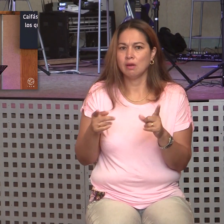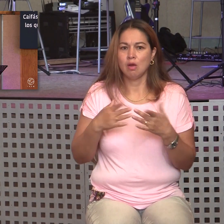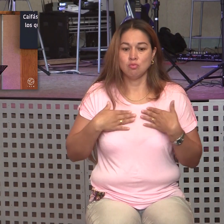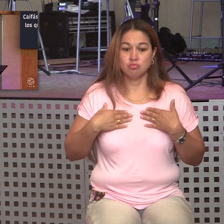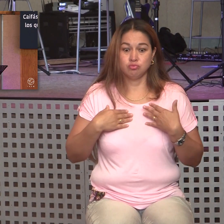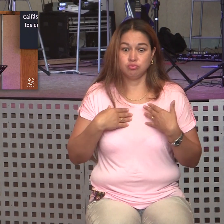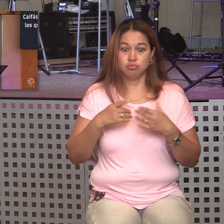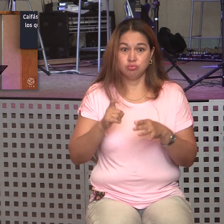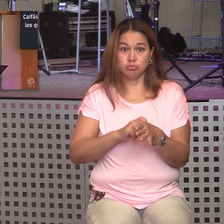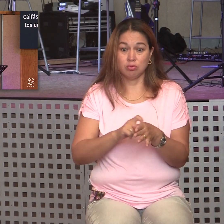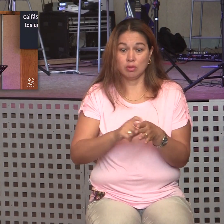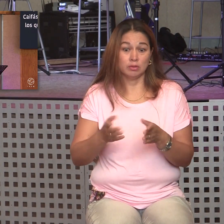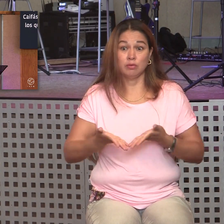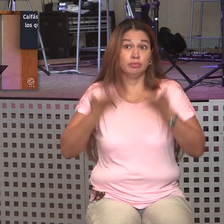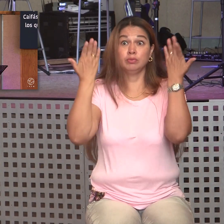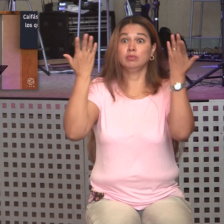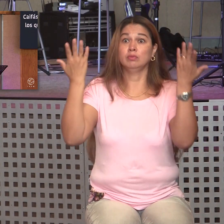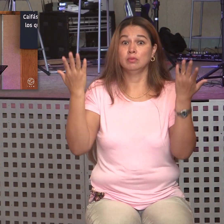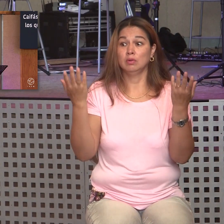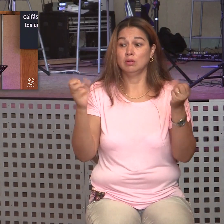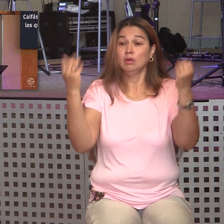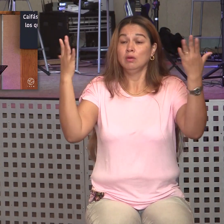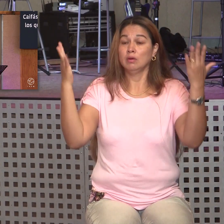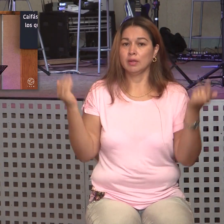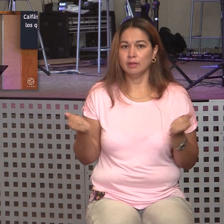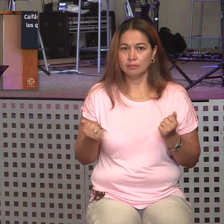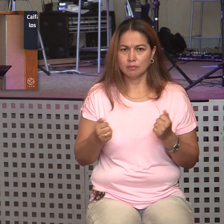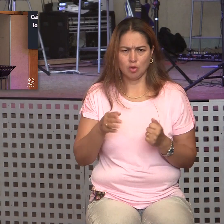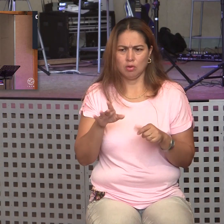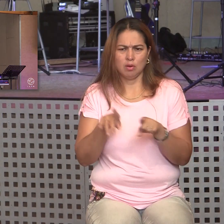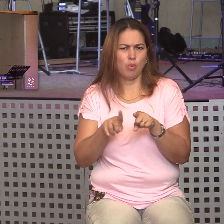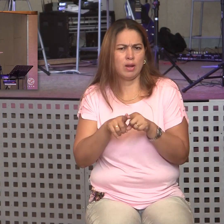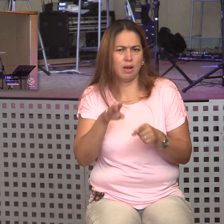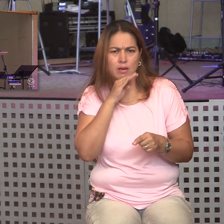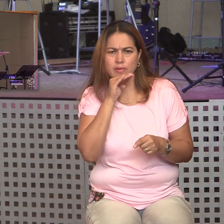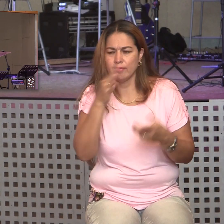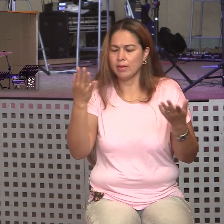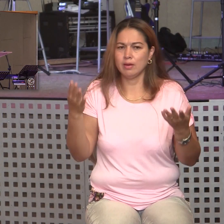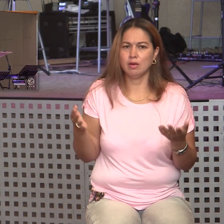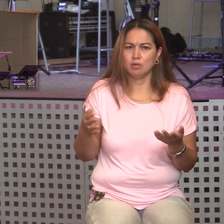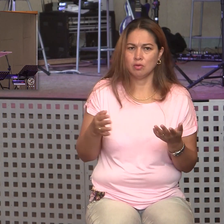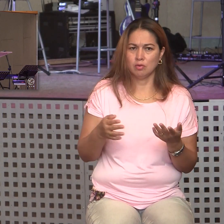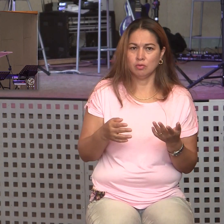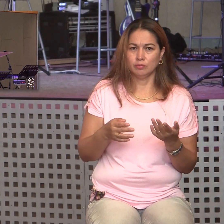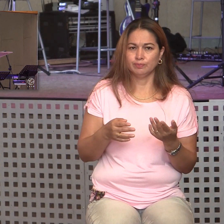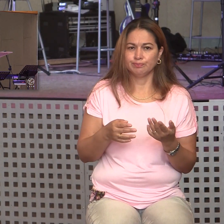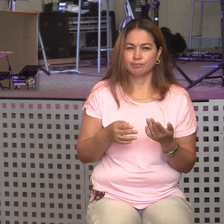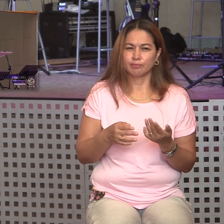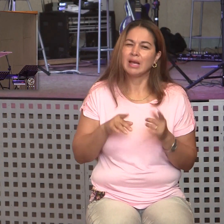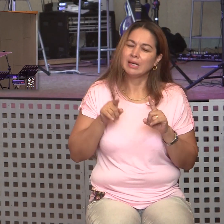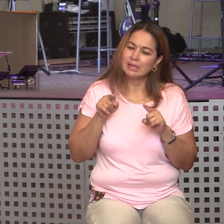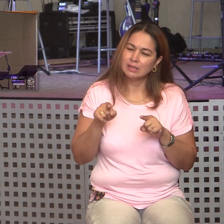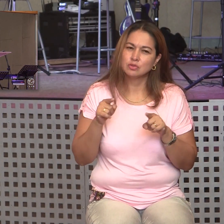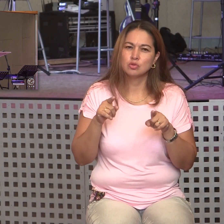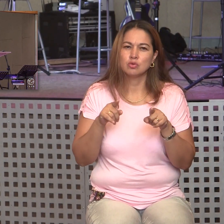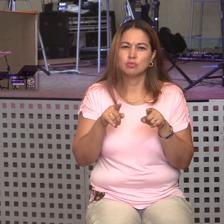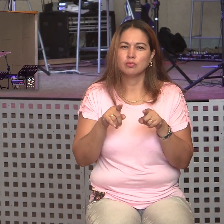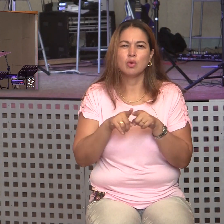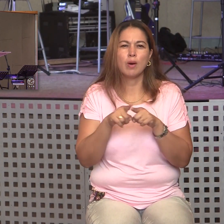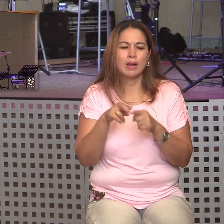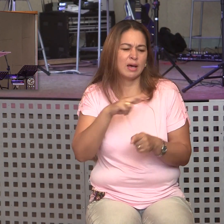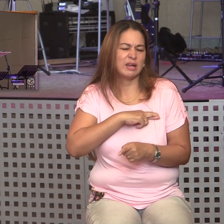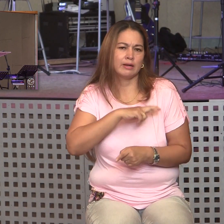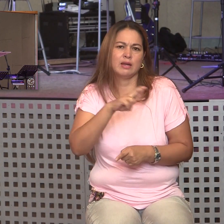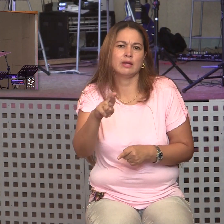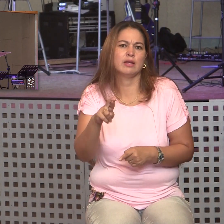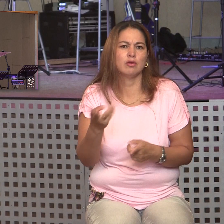A lo mejor es que tú no eres natural. Y eso les pasó a los religiosos. Entonces